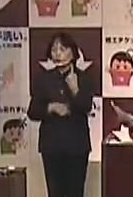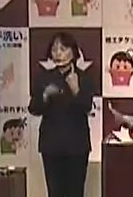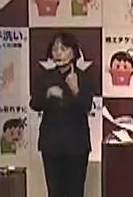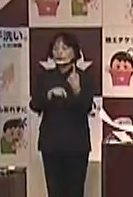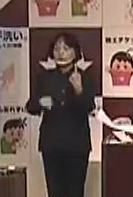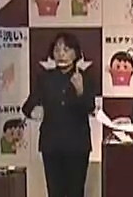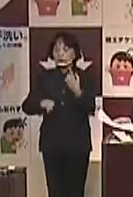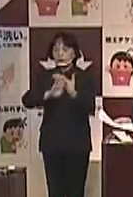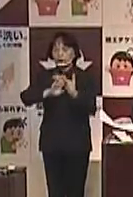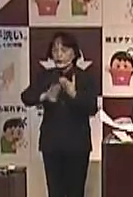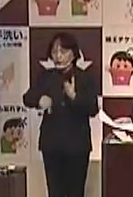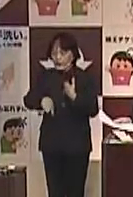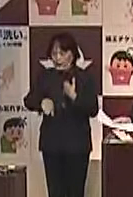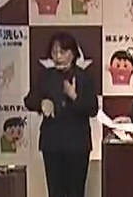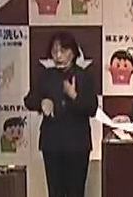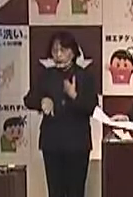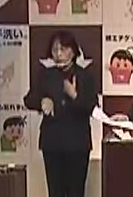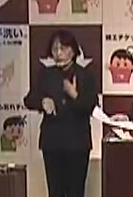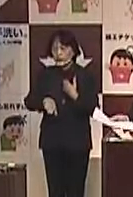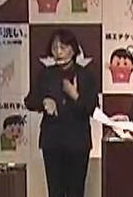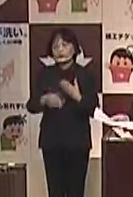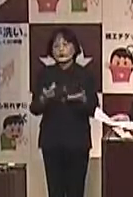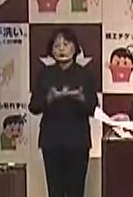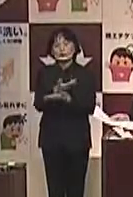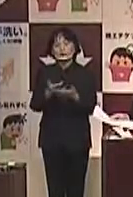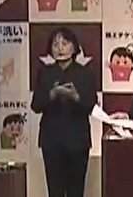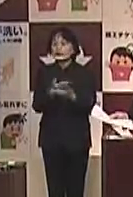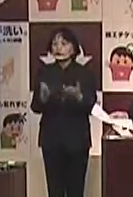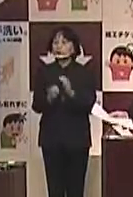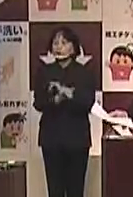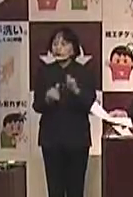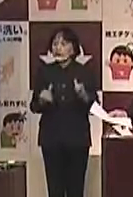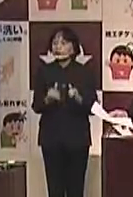方、わかりました。